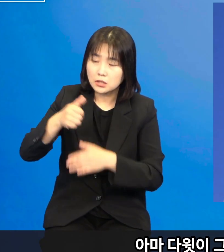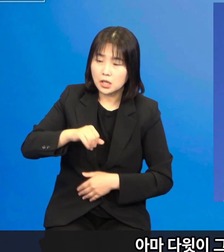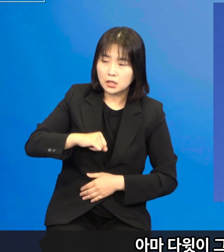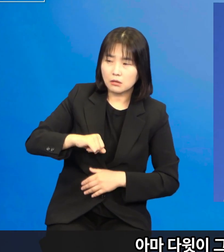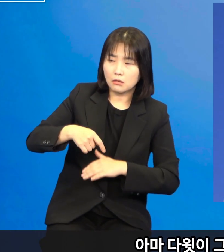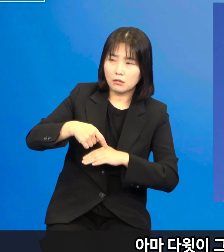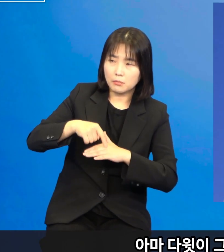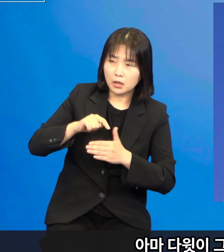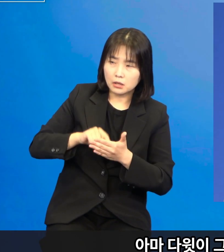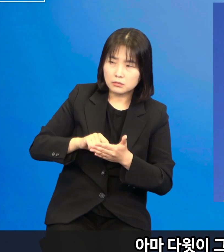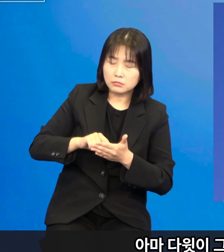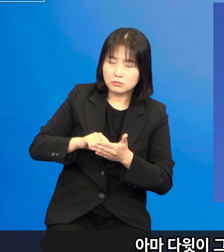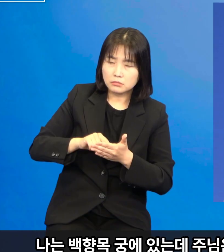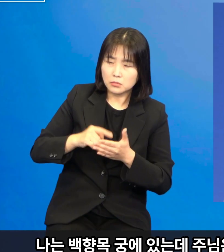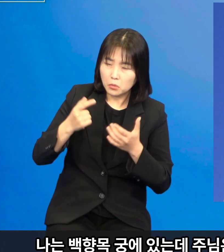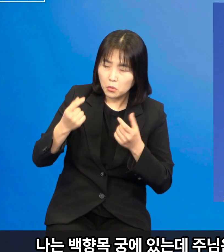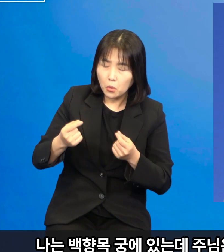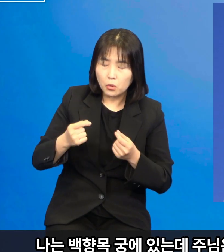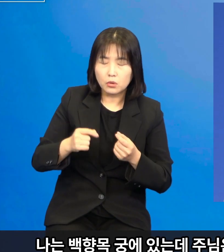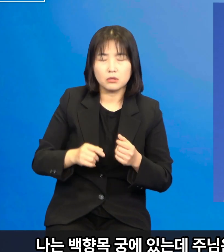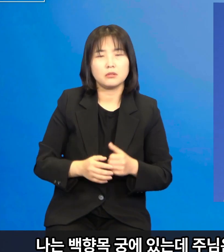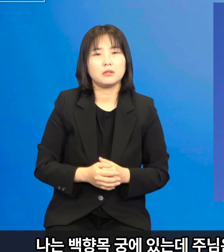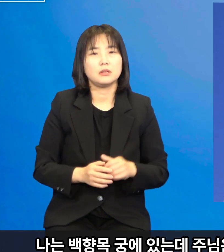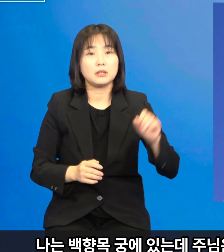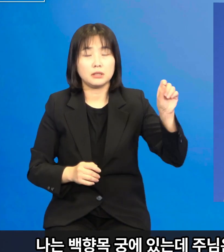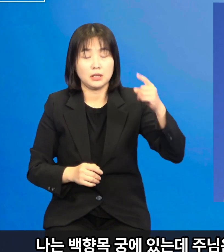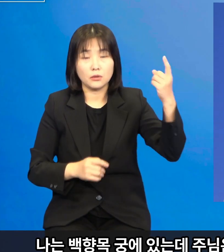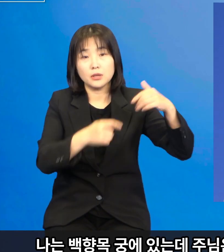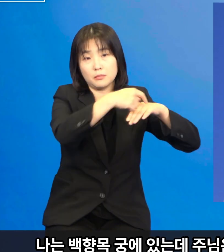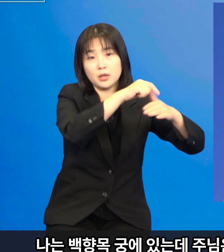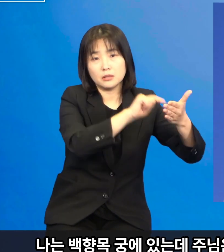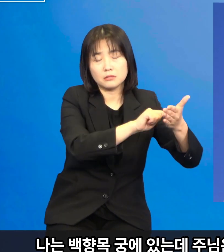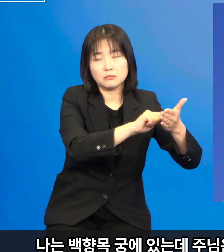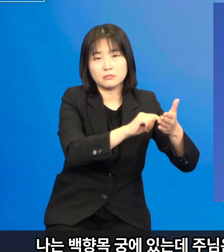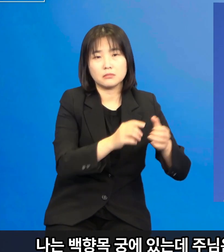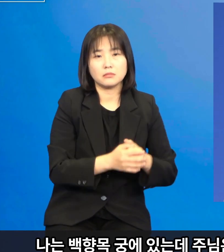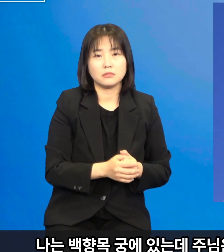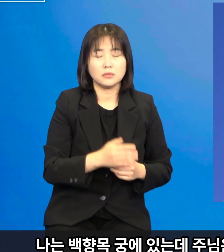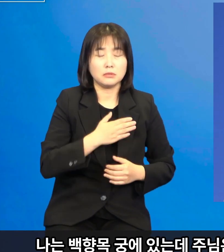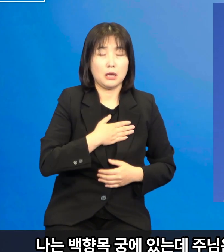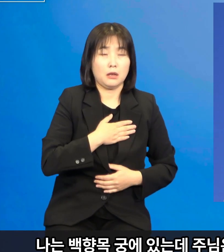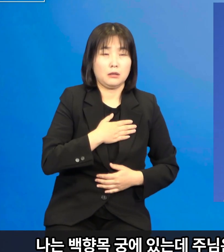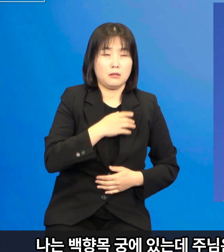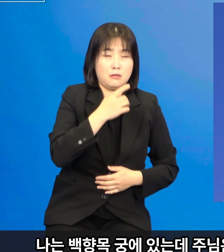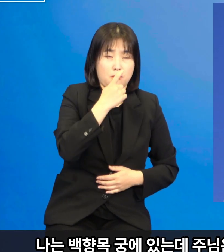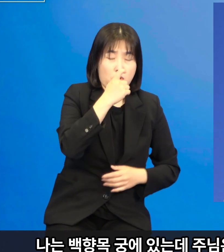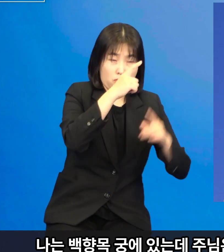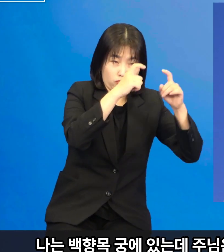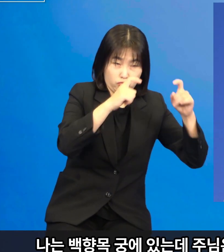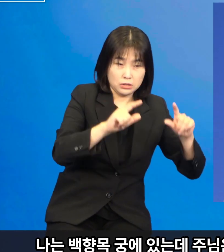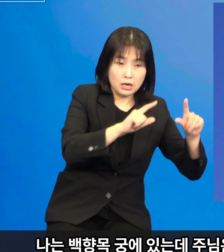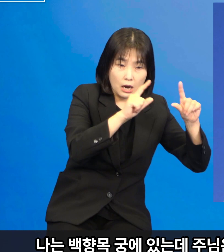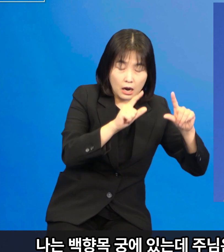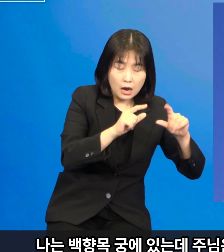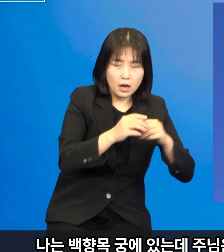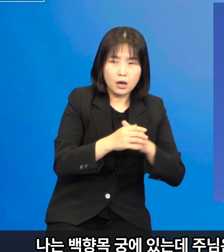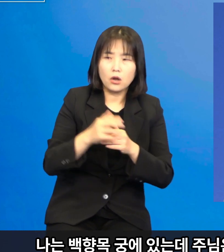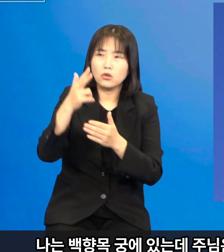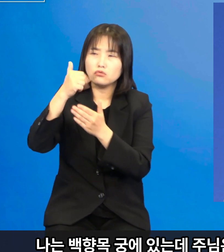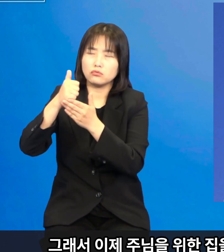다윗이 그랬던 것 같아요. 나는 백향목궁에 있는데 주님은 허름한 천막 속에